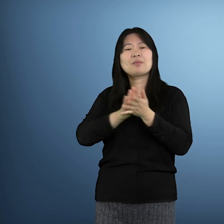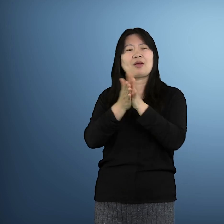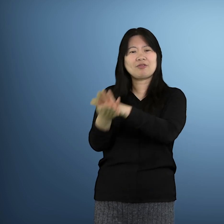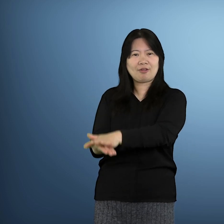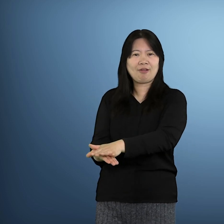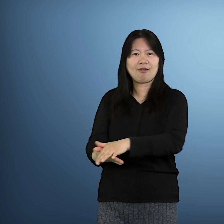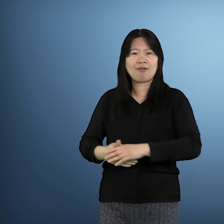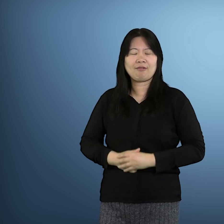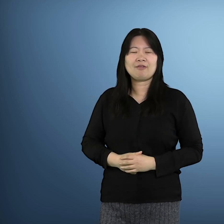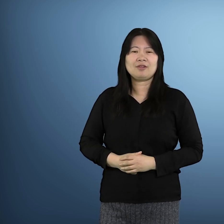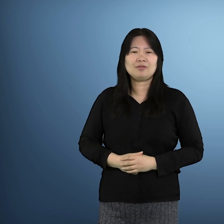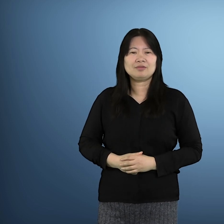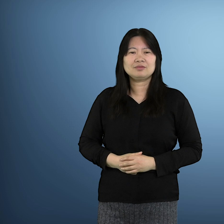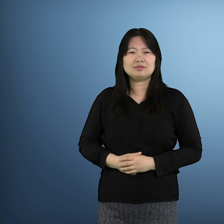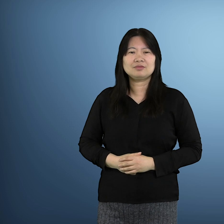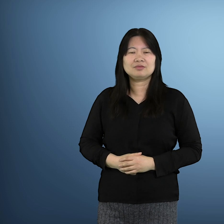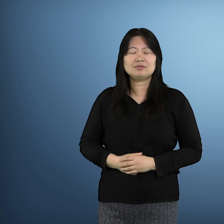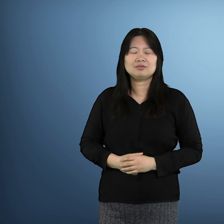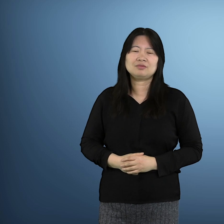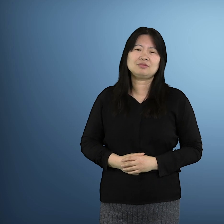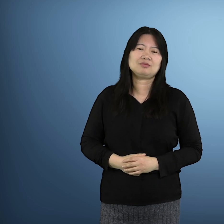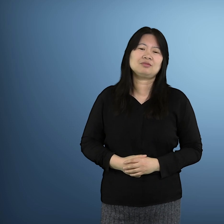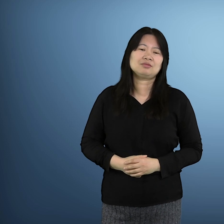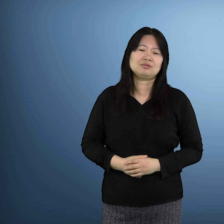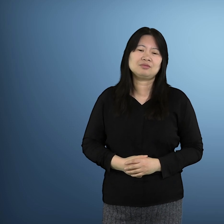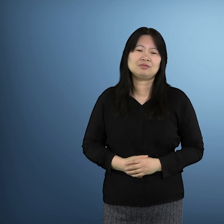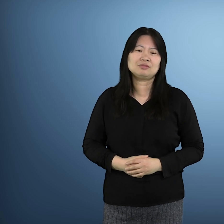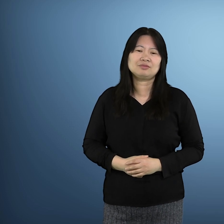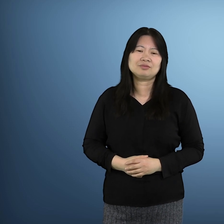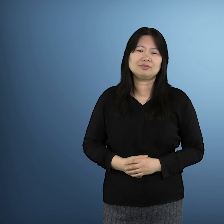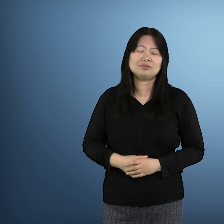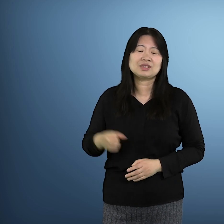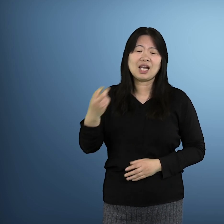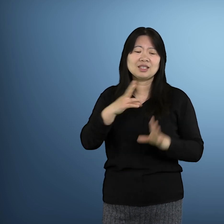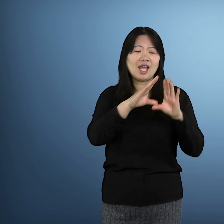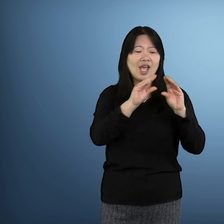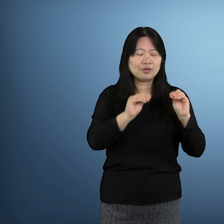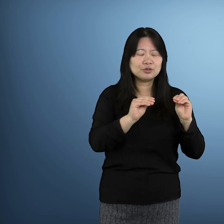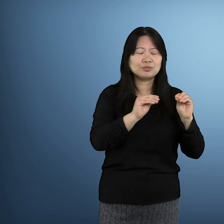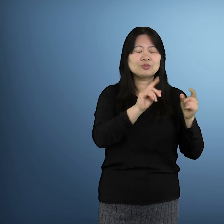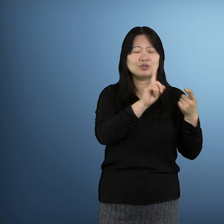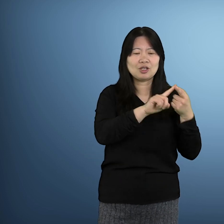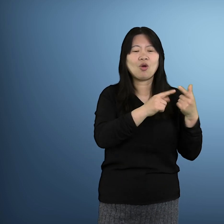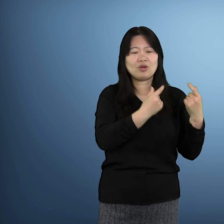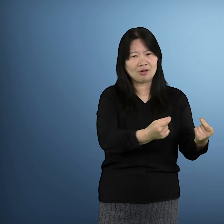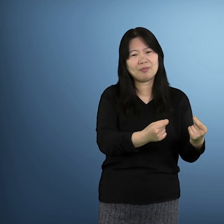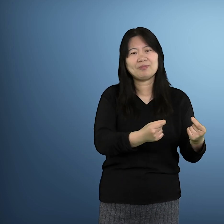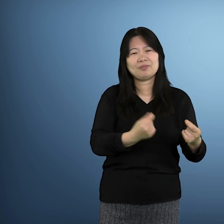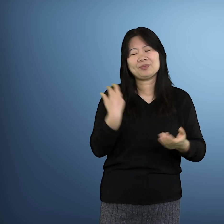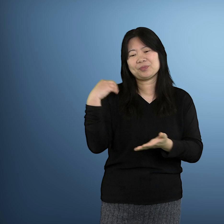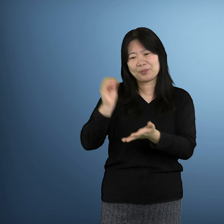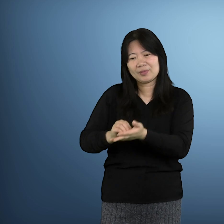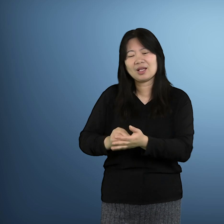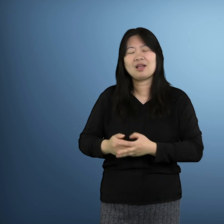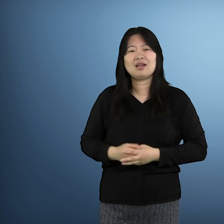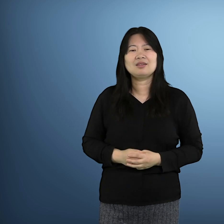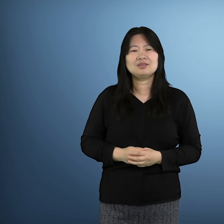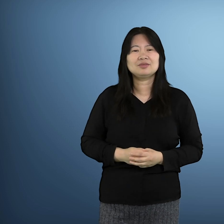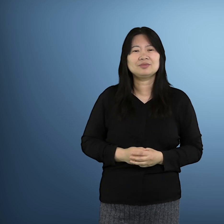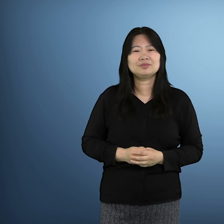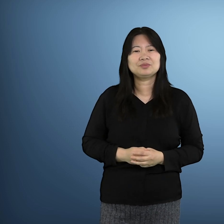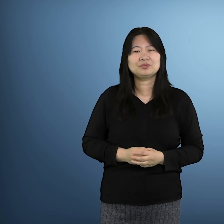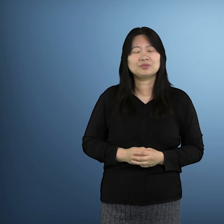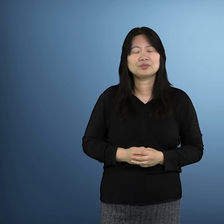됩니까? 기가 막히게도 다시 애굽화가 돼요. 그리고 그